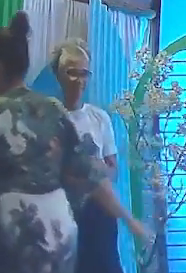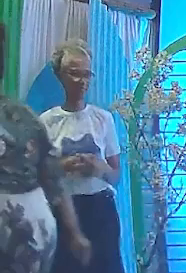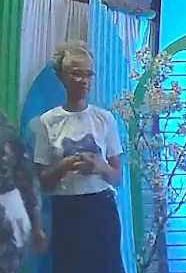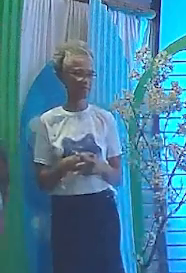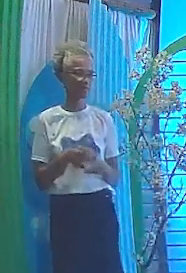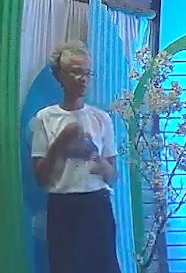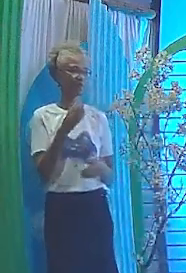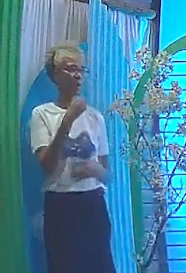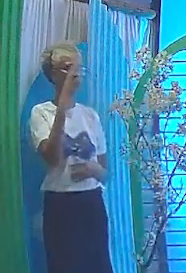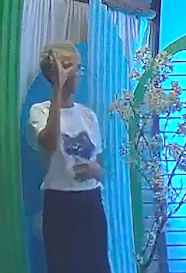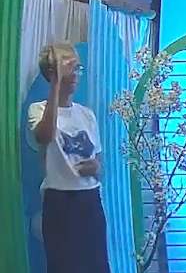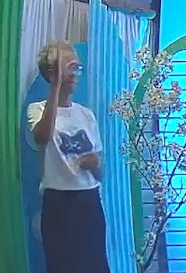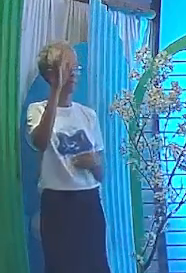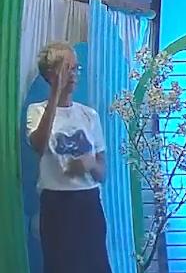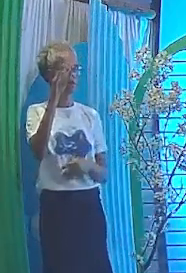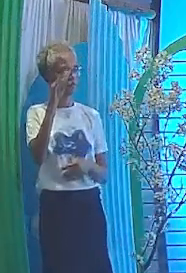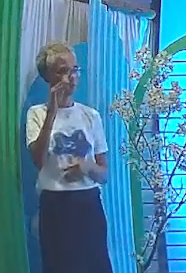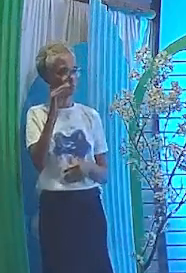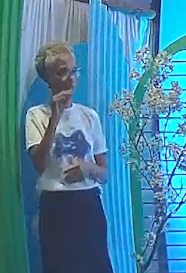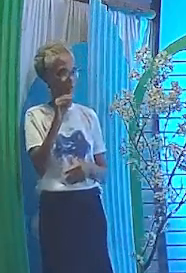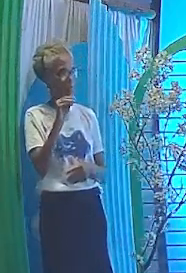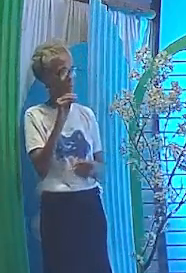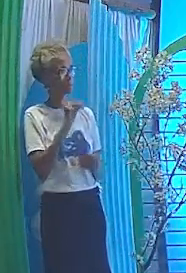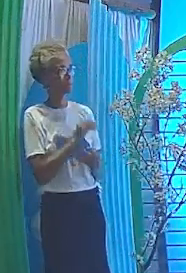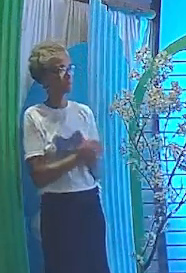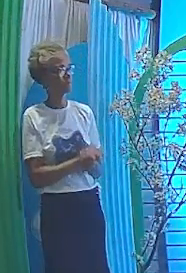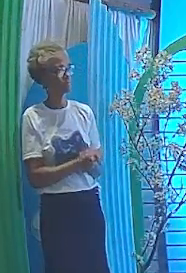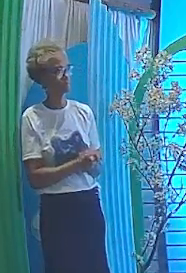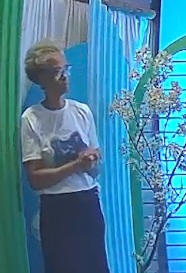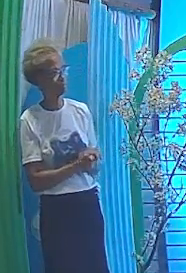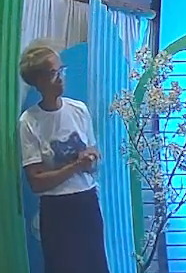Gente, boa noite a todas as pessoas presentes. Eu